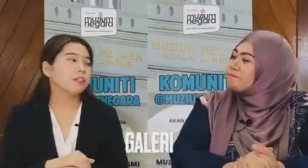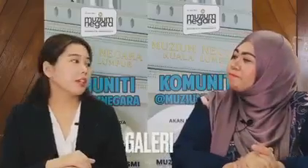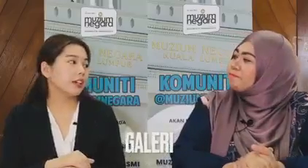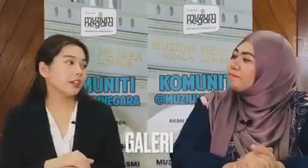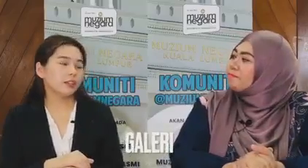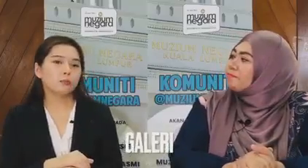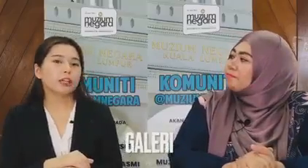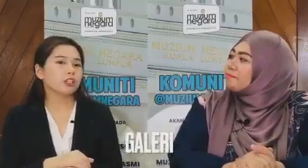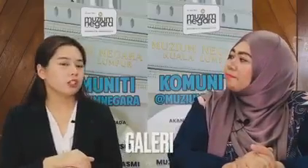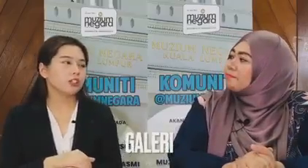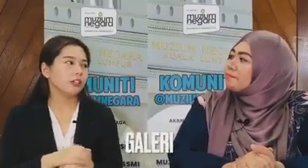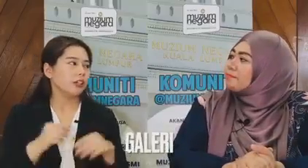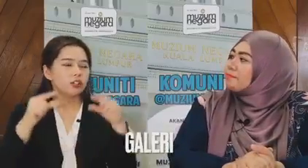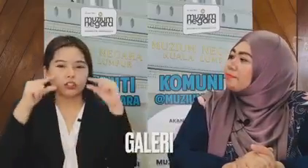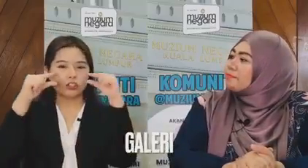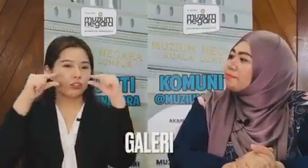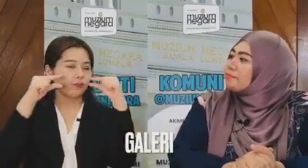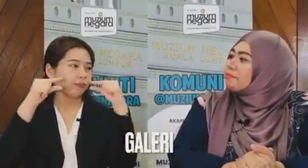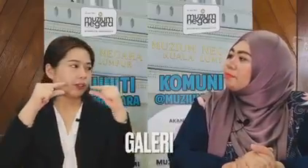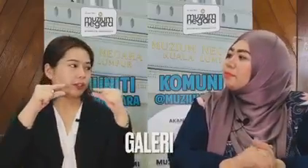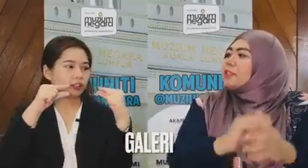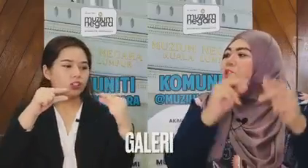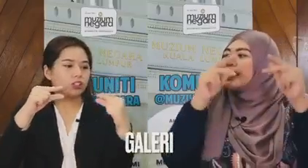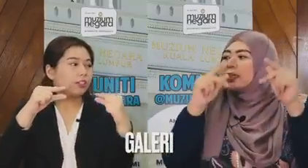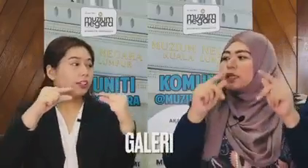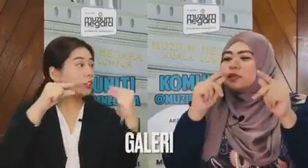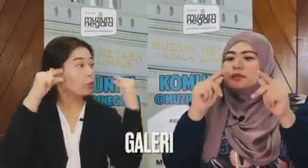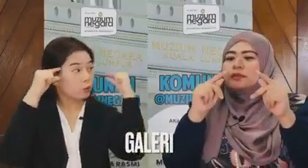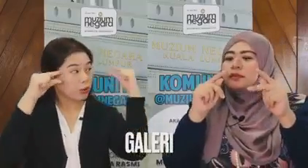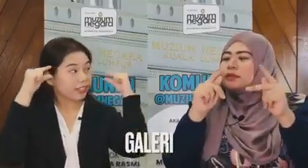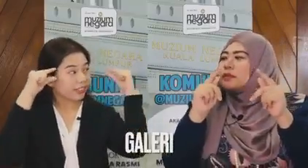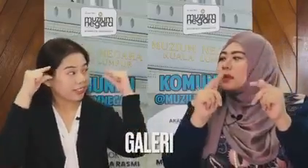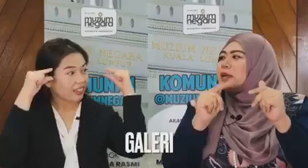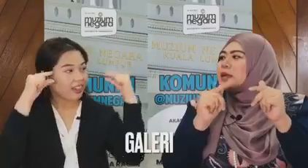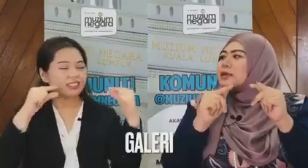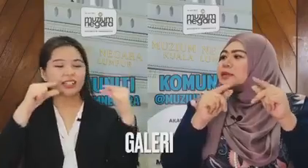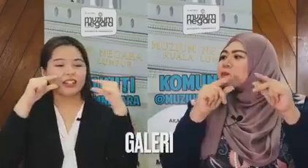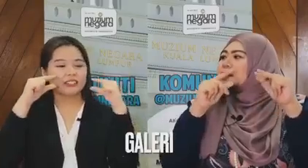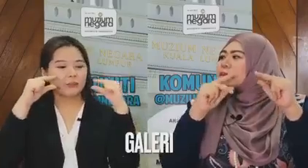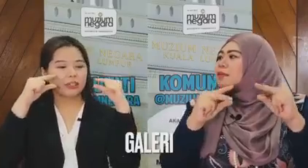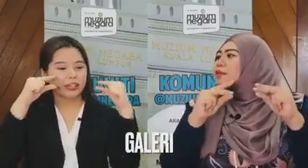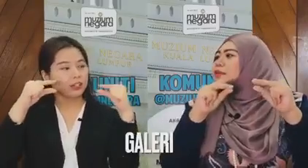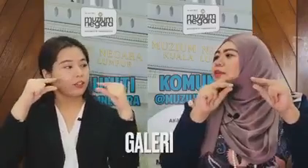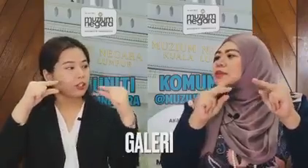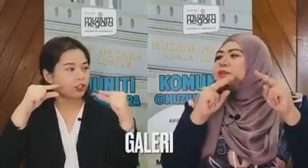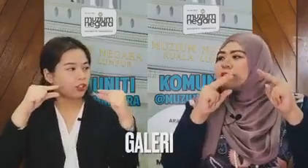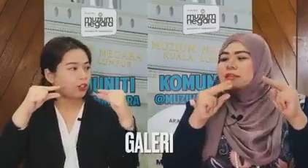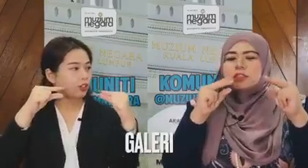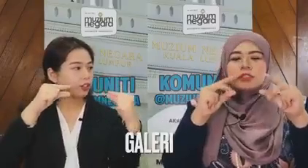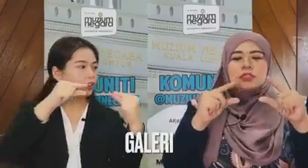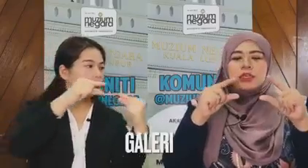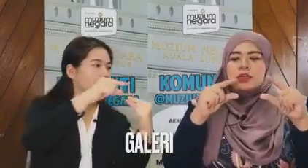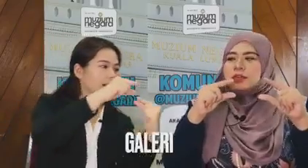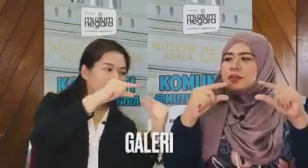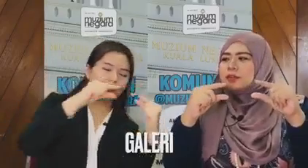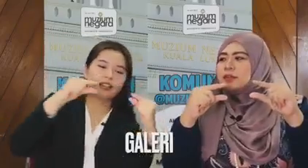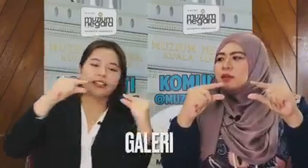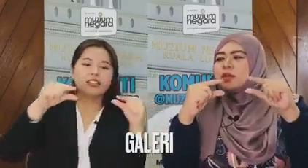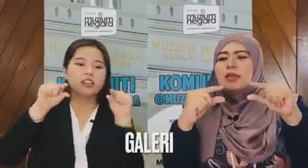isyarat kita buat G. G. Ni G. G. Tadi guru kan? Sekarang sama gallery G. G. Yes. Okay.